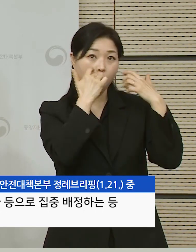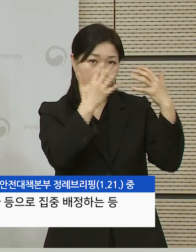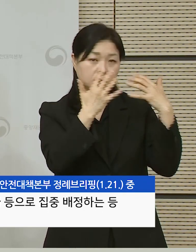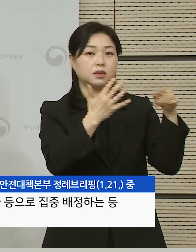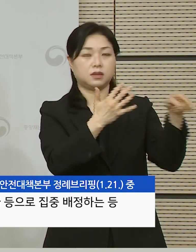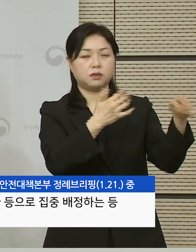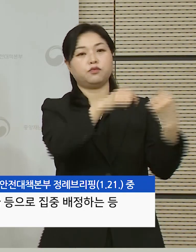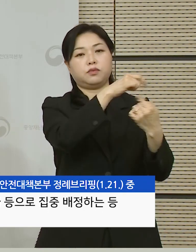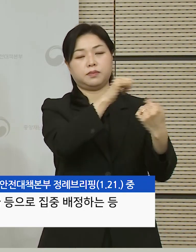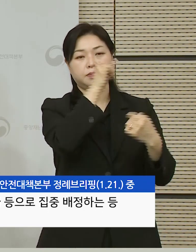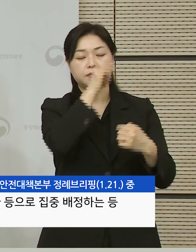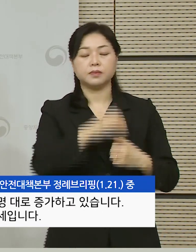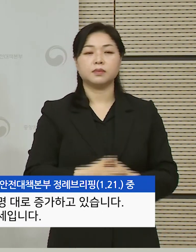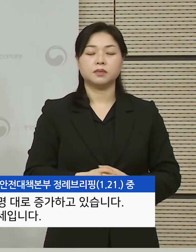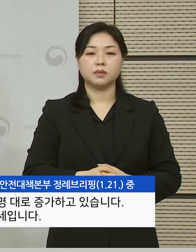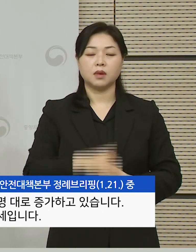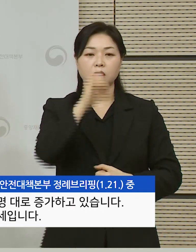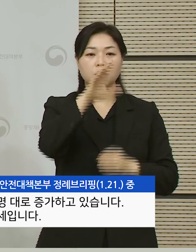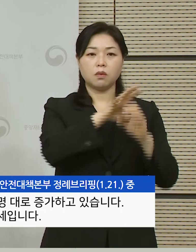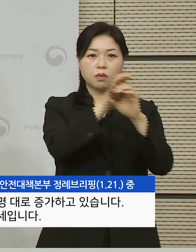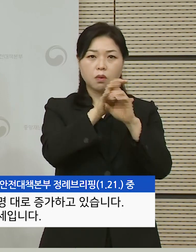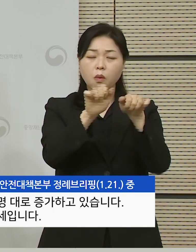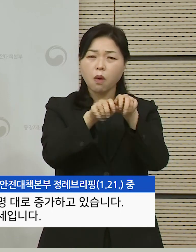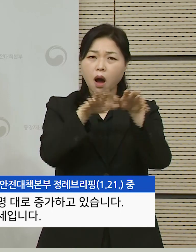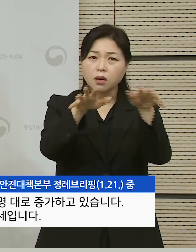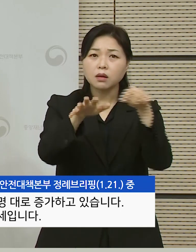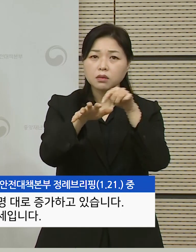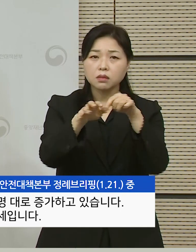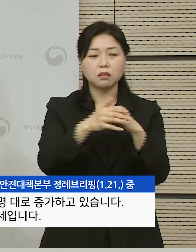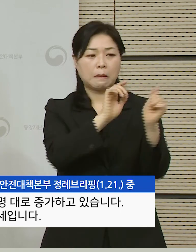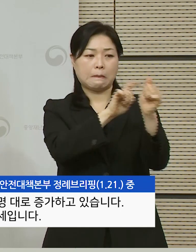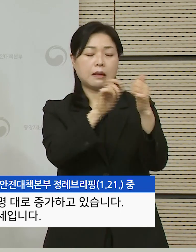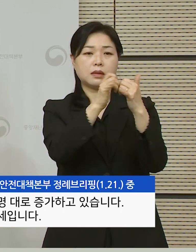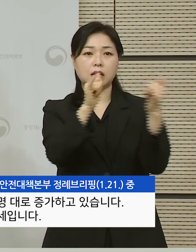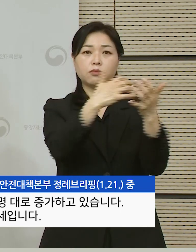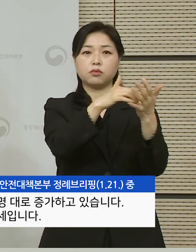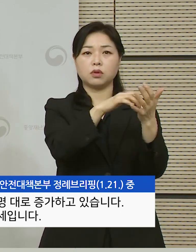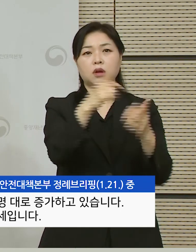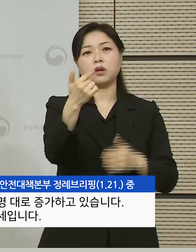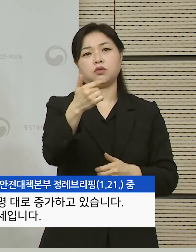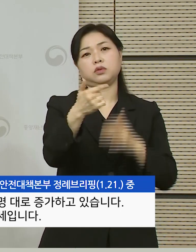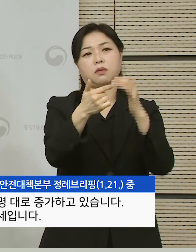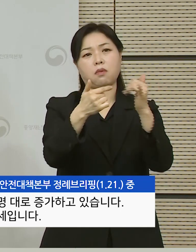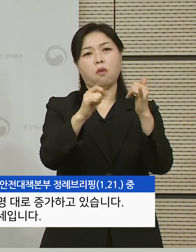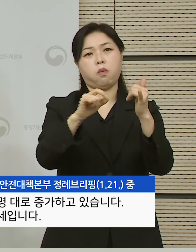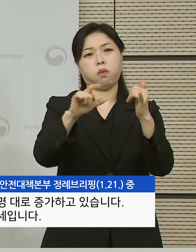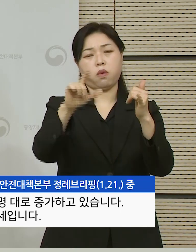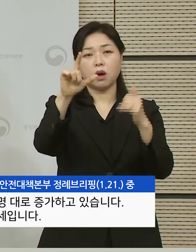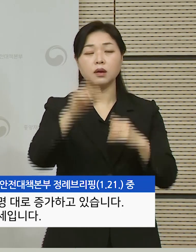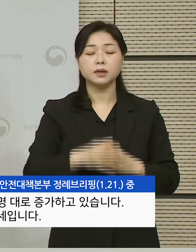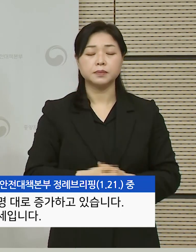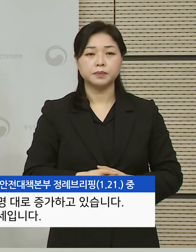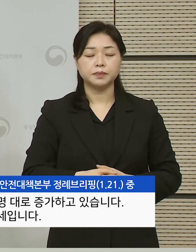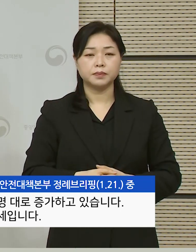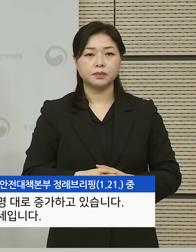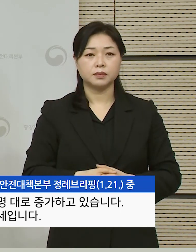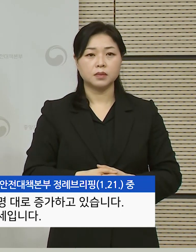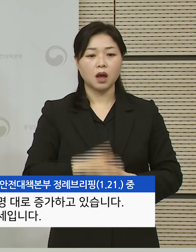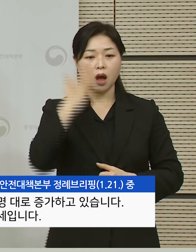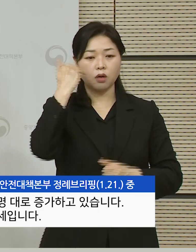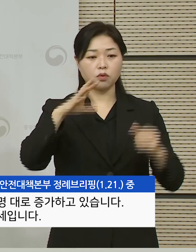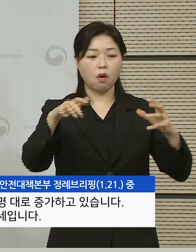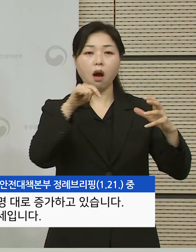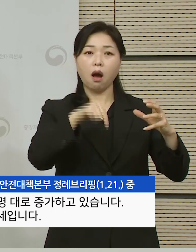보다 강화를 하고 있습니다. 그러나 오미크론 확산에 따라 확진자가 다시 6,000명대로 증가하고